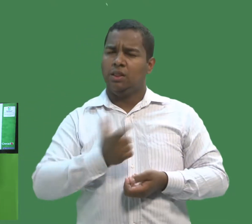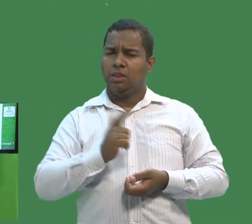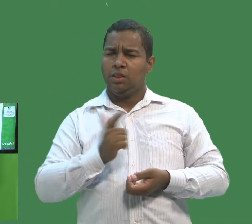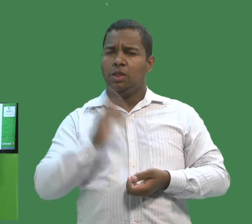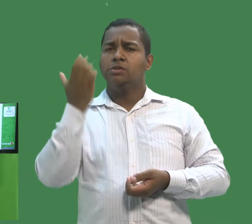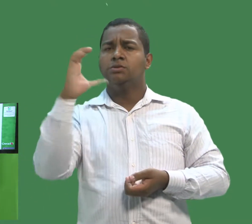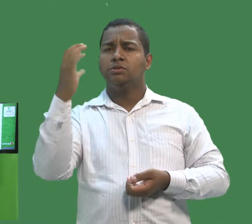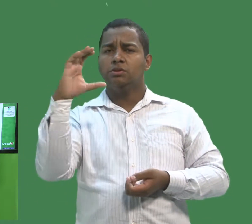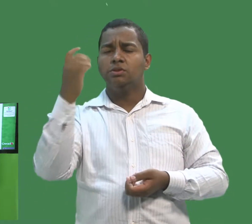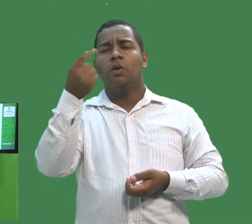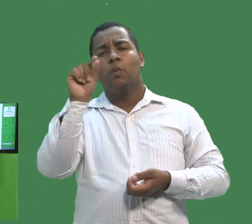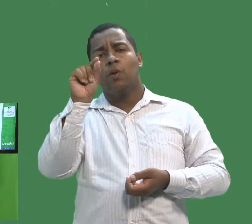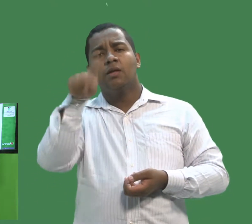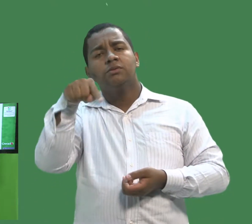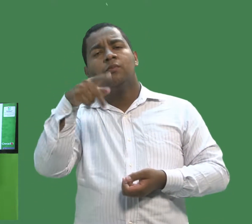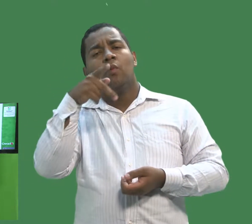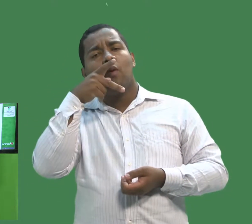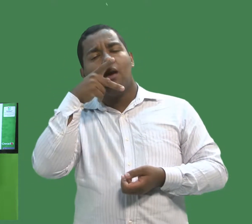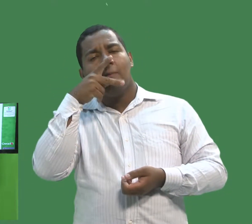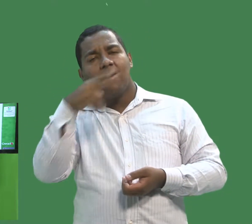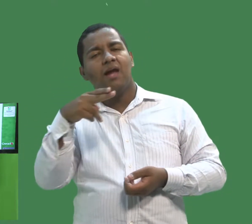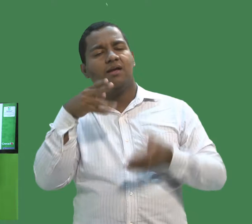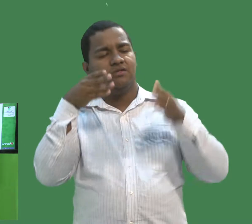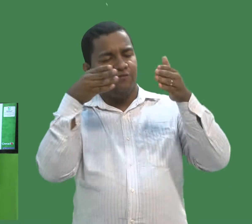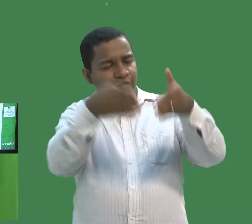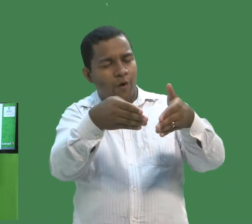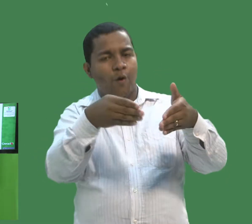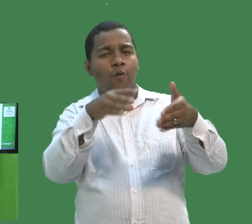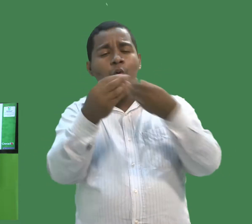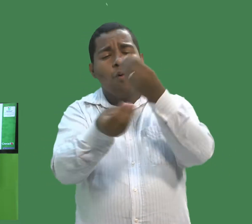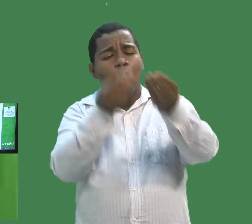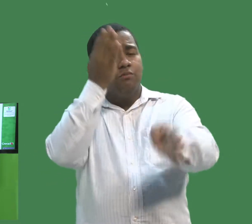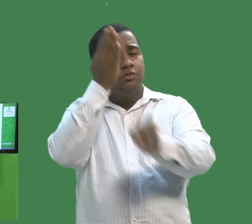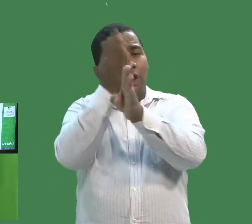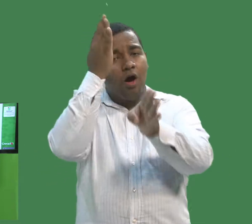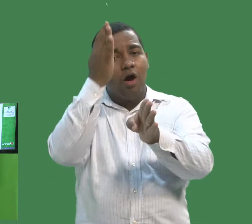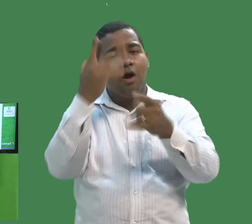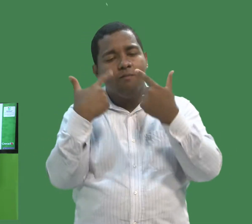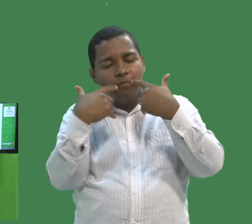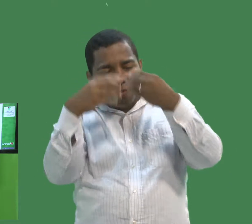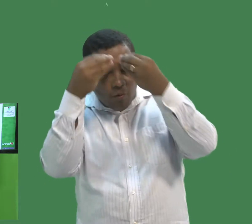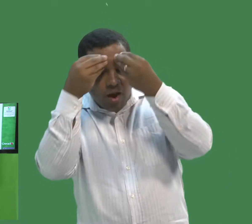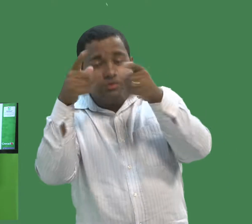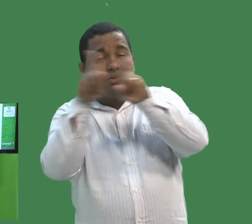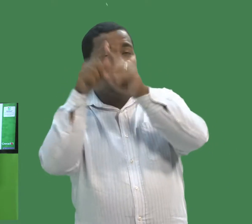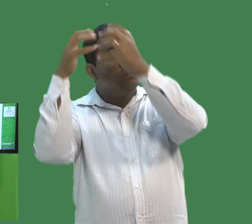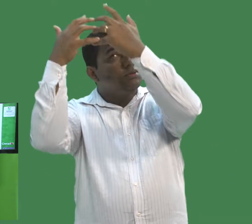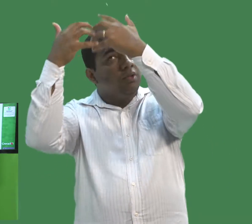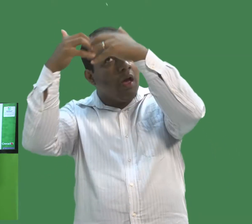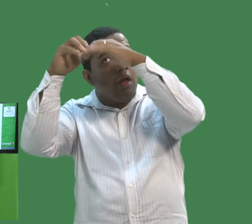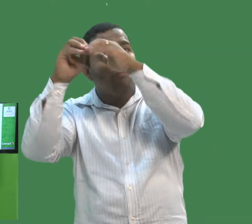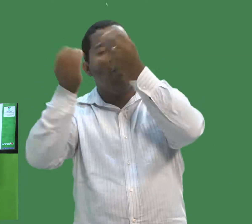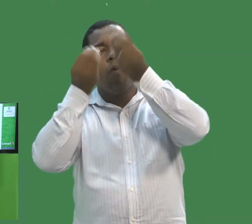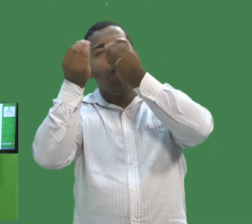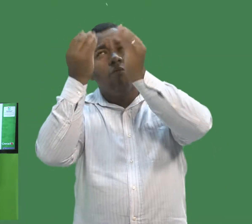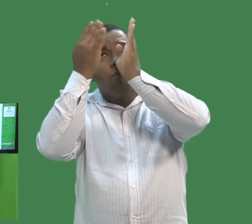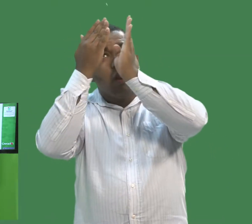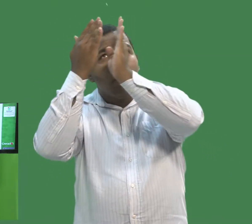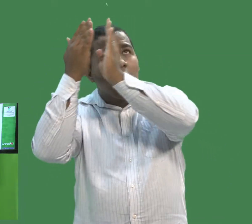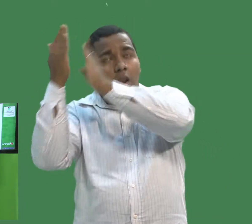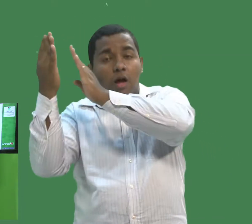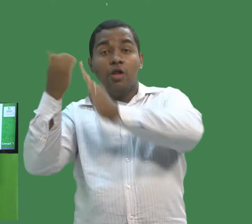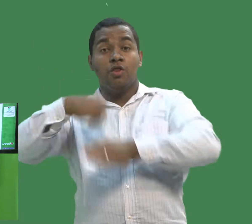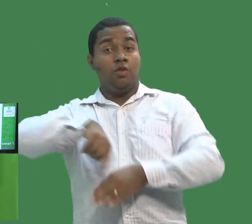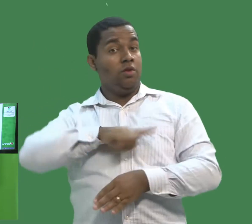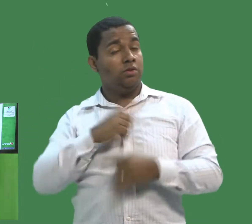como a linguagem acontece, como o cérebro executa tal processo. Nesse sentido, vamos entender qual é o objetivo dessa ciência.